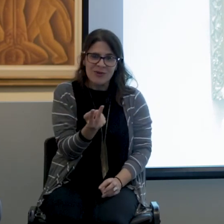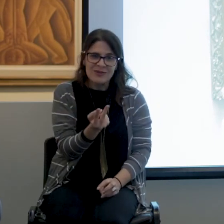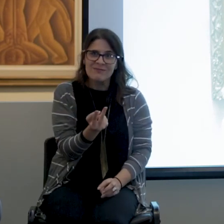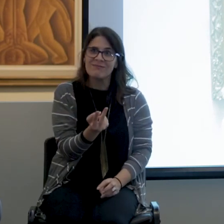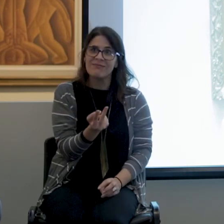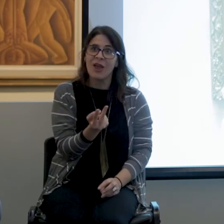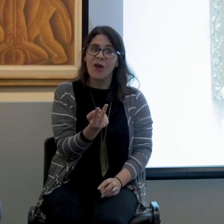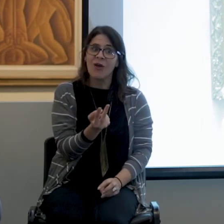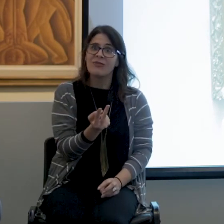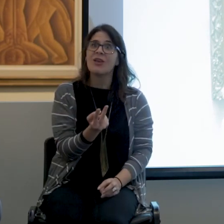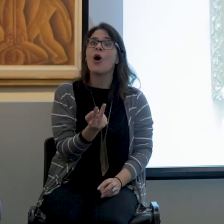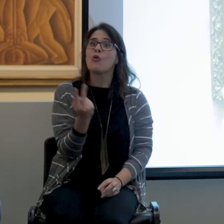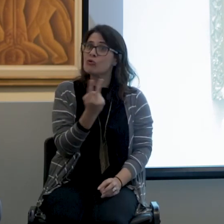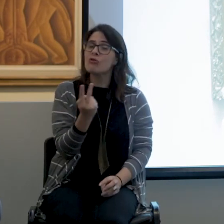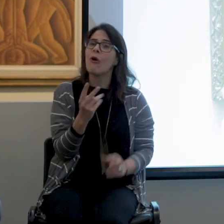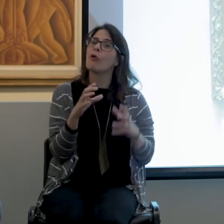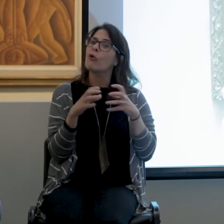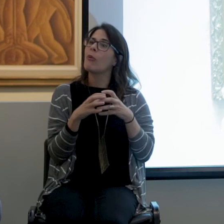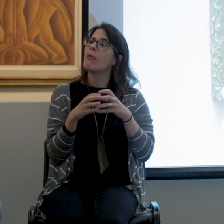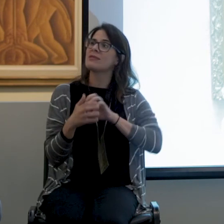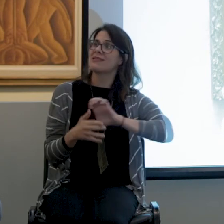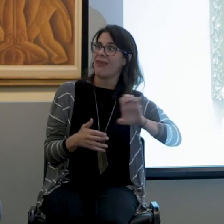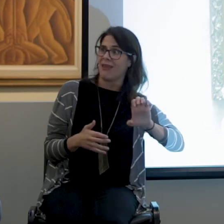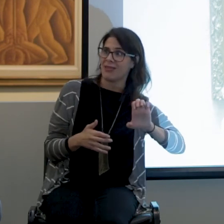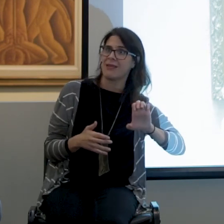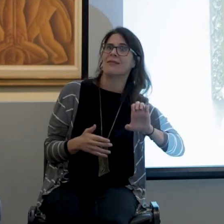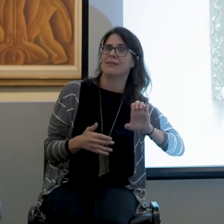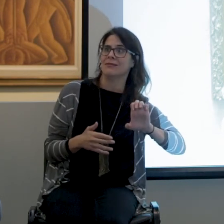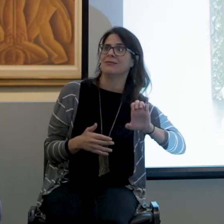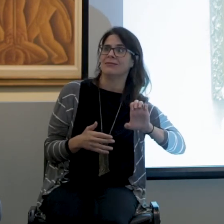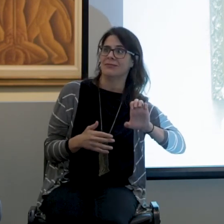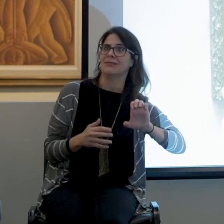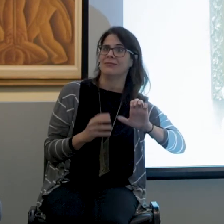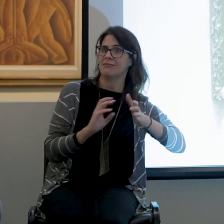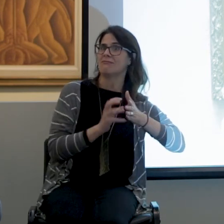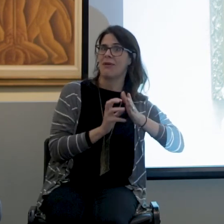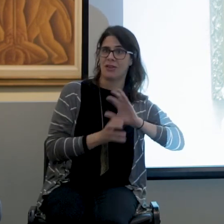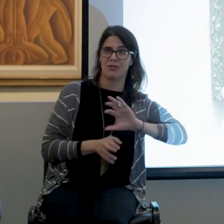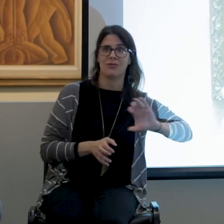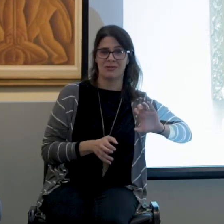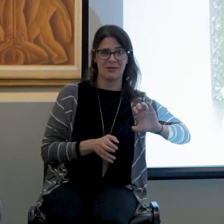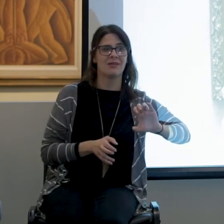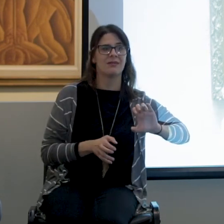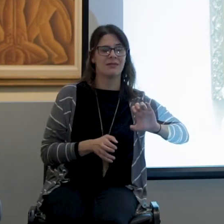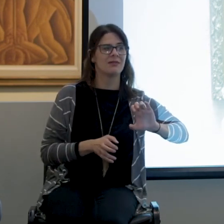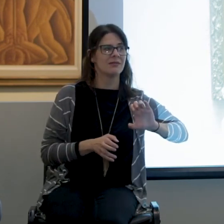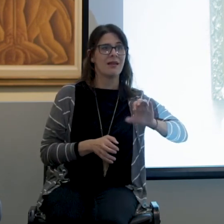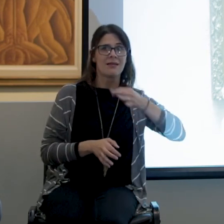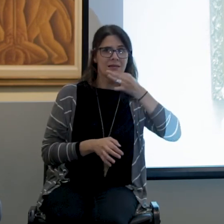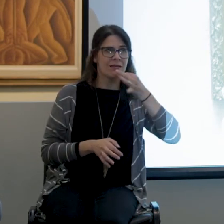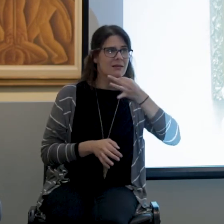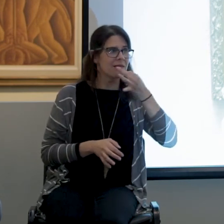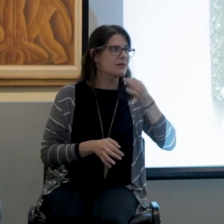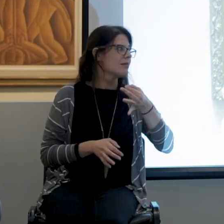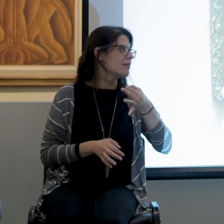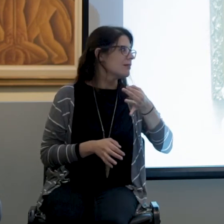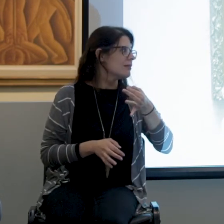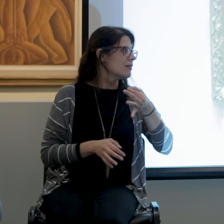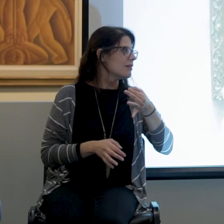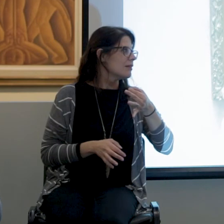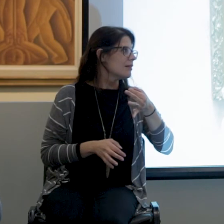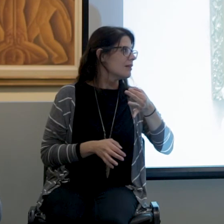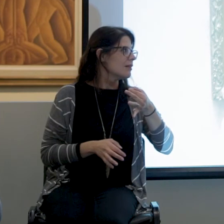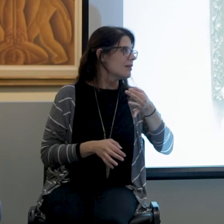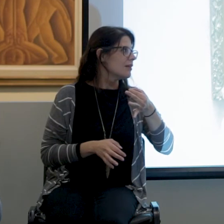muito parecida, de esquerda, trotskistas, o Greenberg foi. Depois ele virou um idiota. mas ele